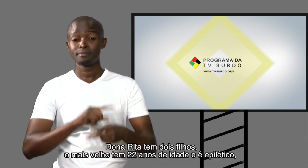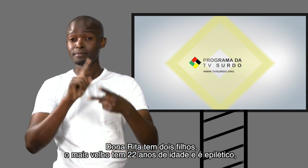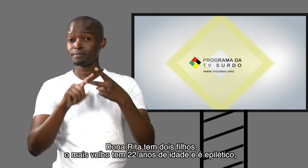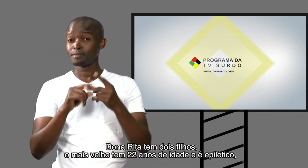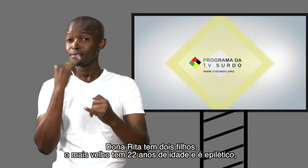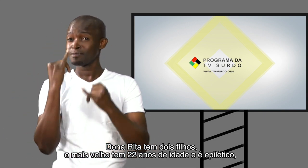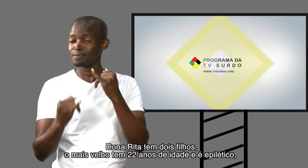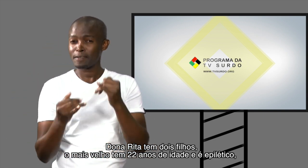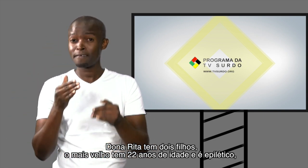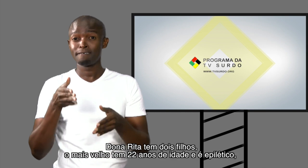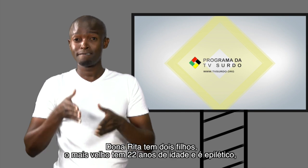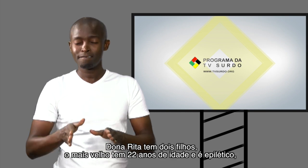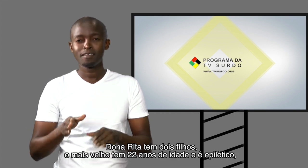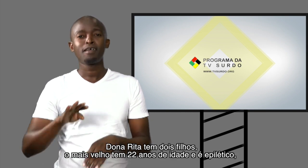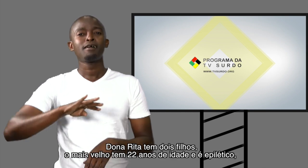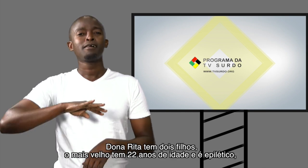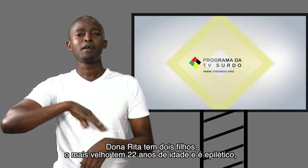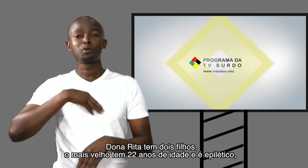anos e é surdo.